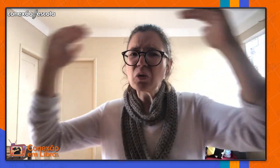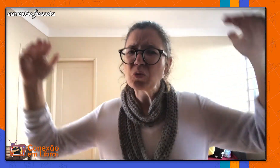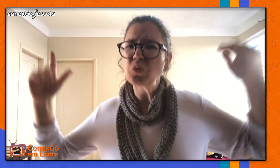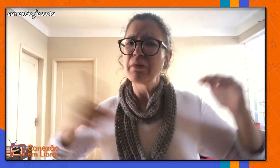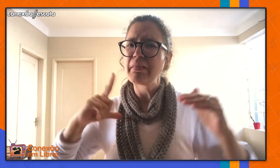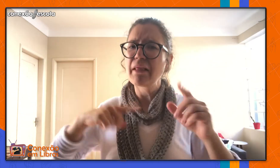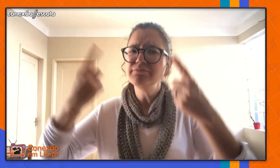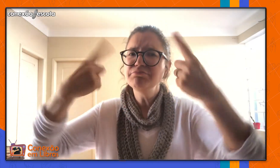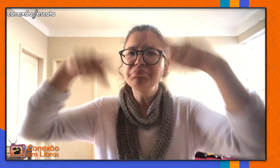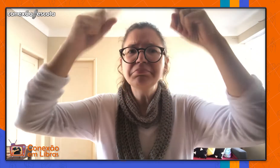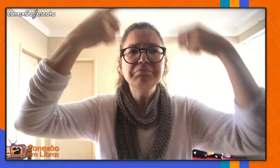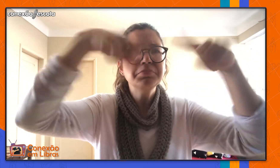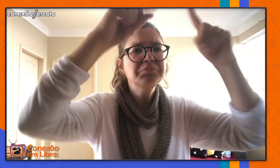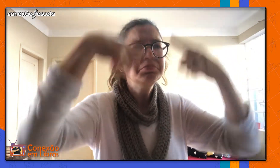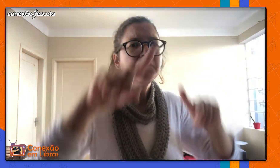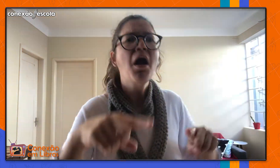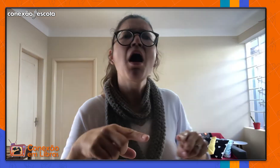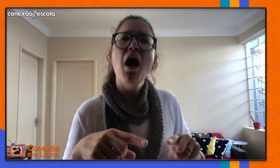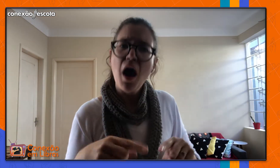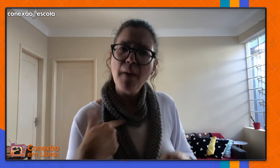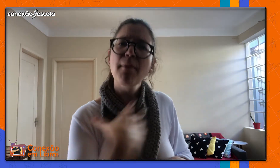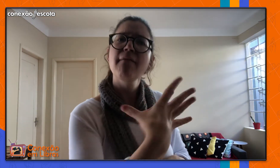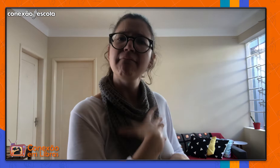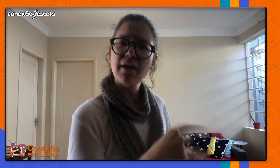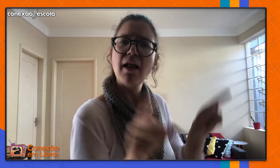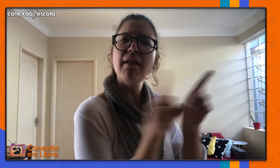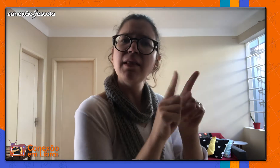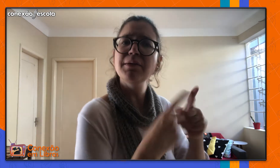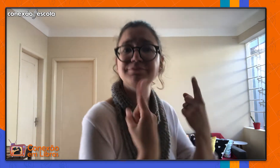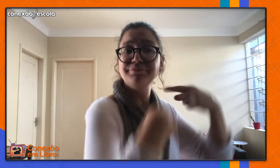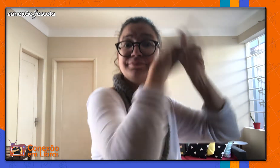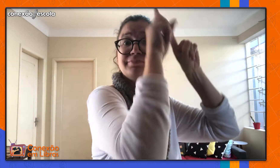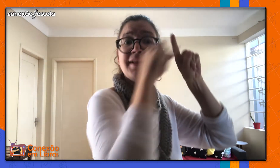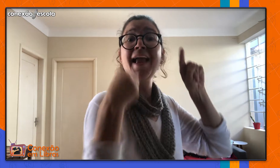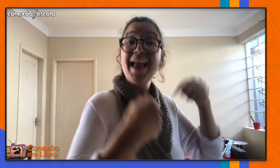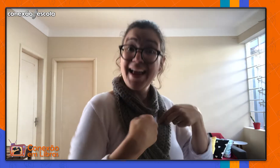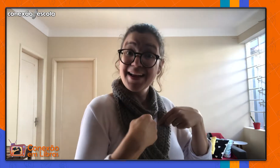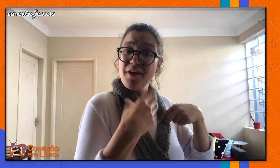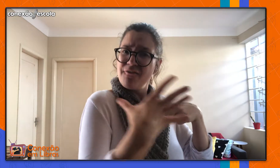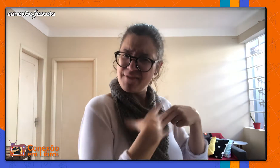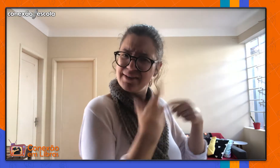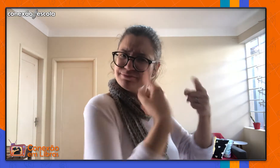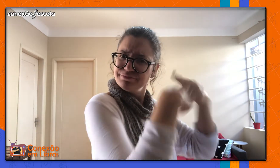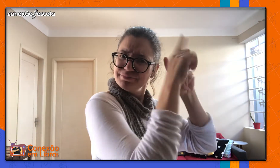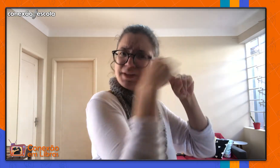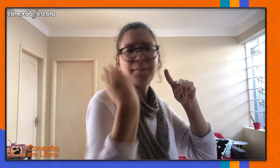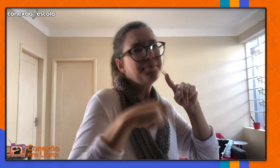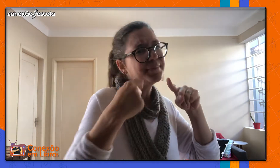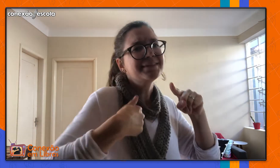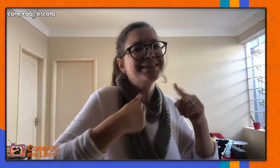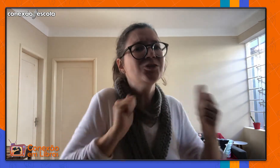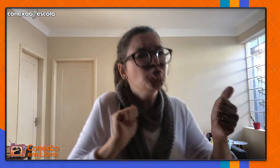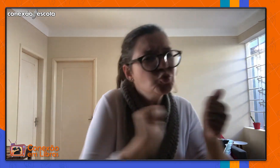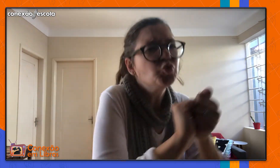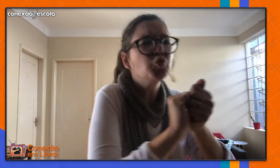situações visualmente, que vejam outros surdos que se desenvolveram e acredite que ele também é capaz.